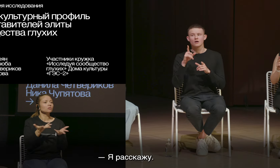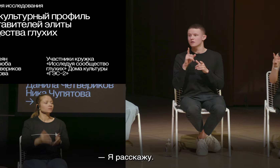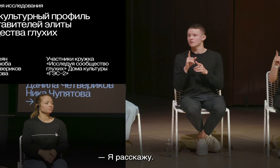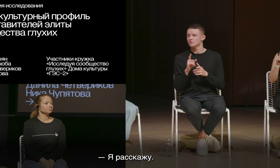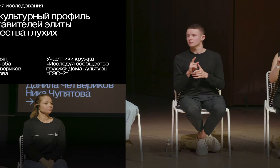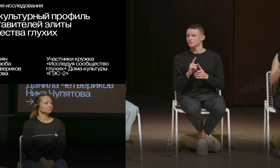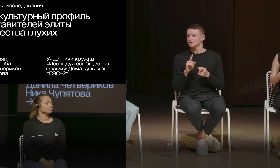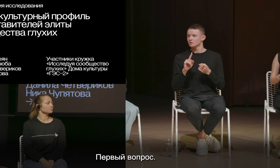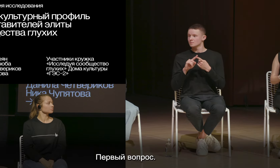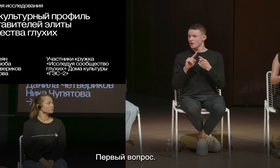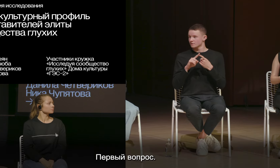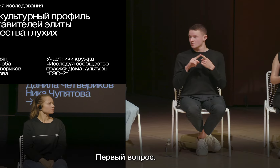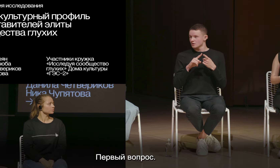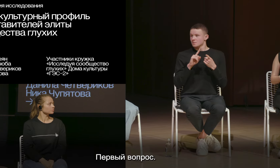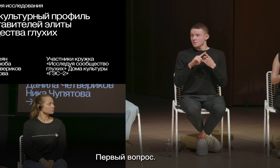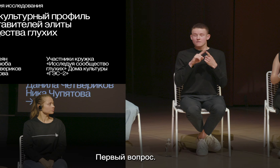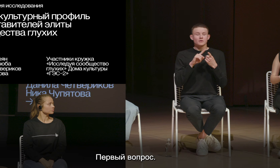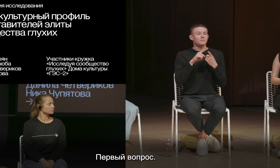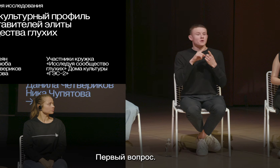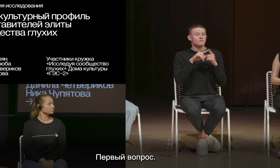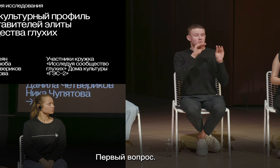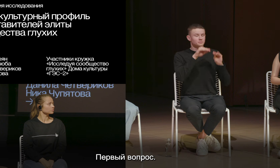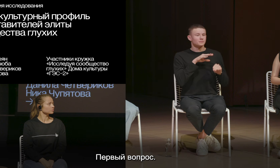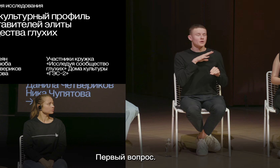Я рассказывал. Первый вопрос какой был?